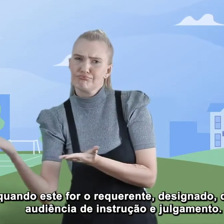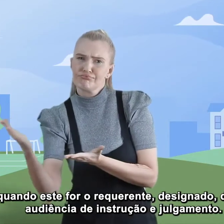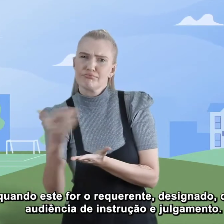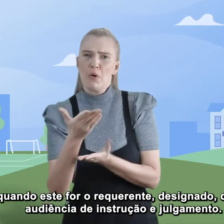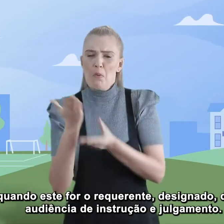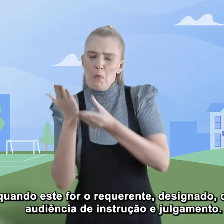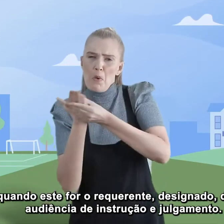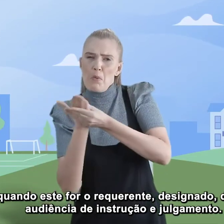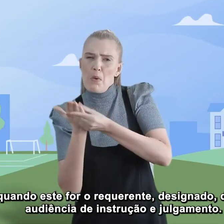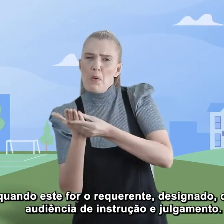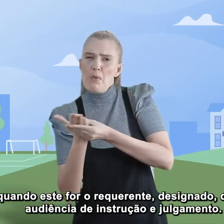julgamento.